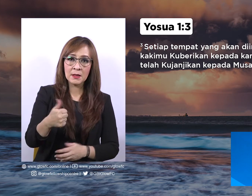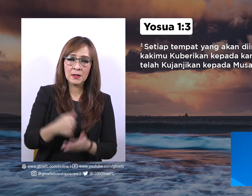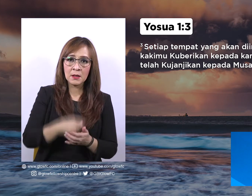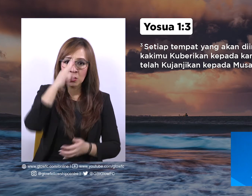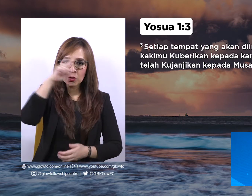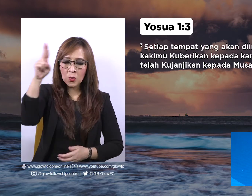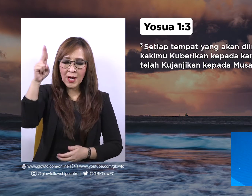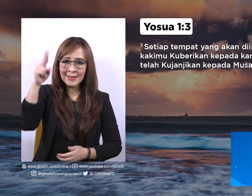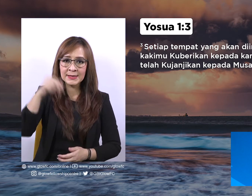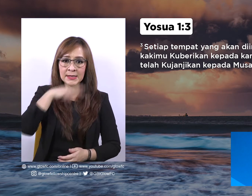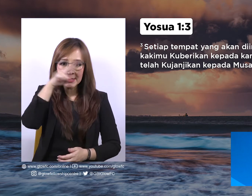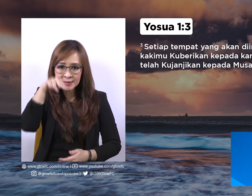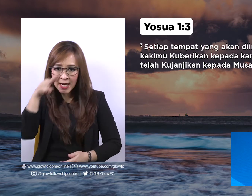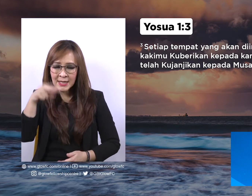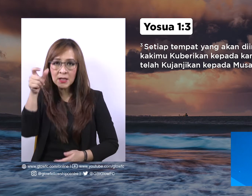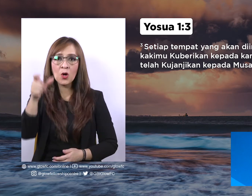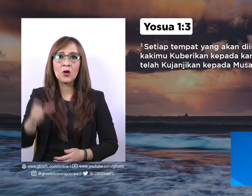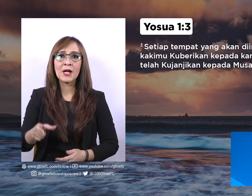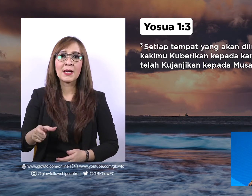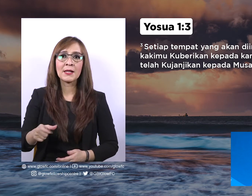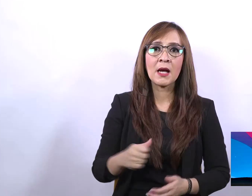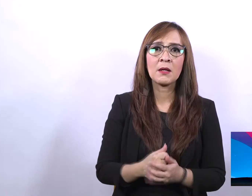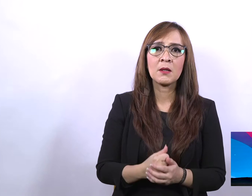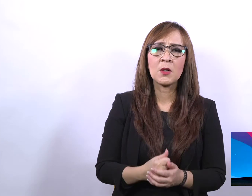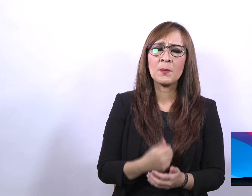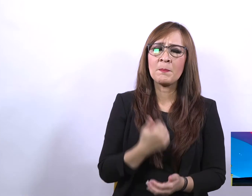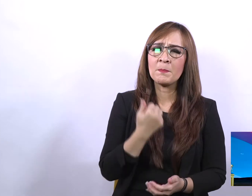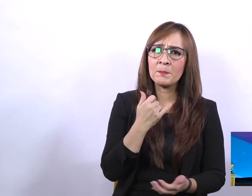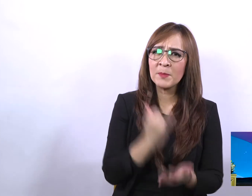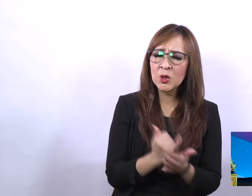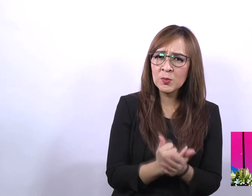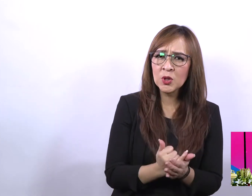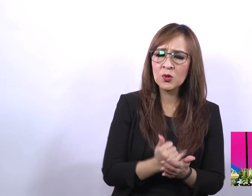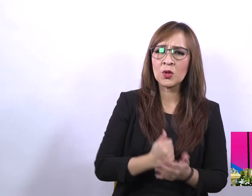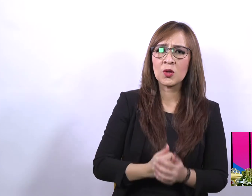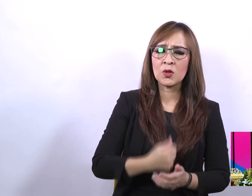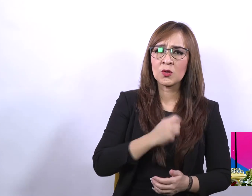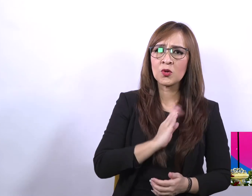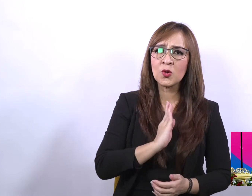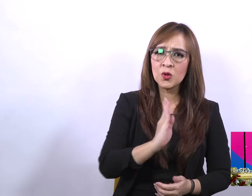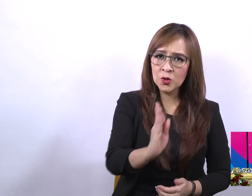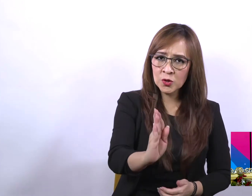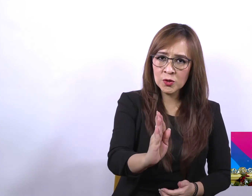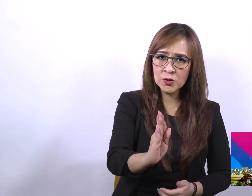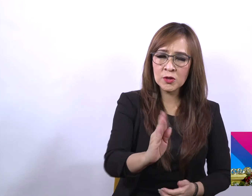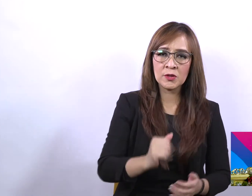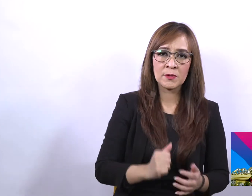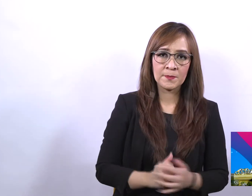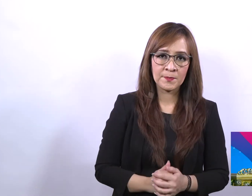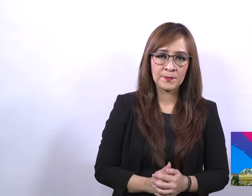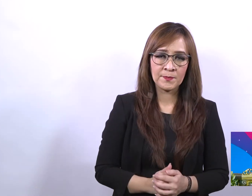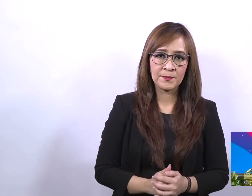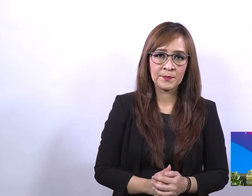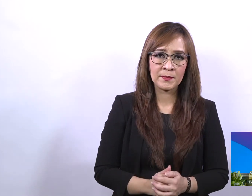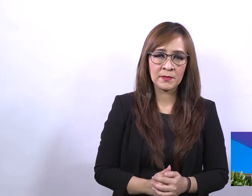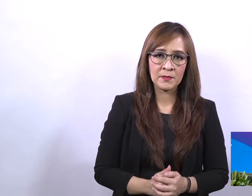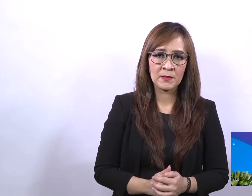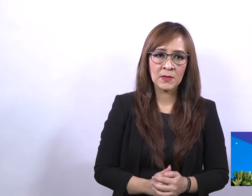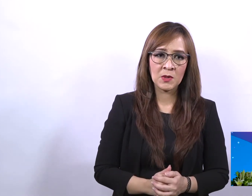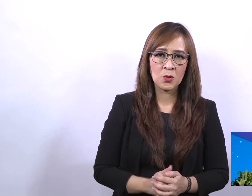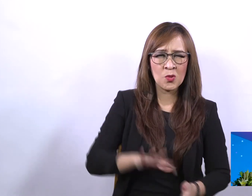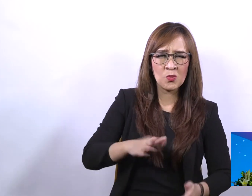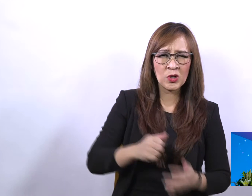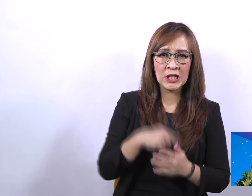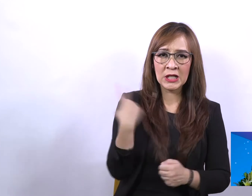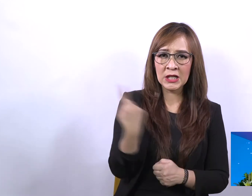cari orang yang sungguh-sungguh Tuhan cari orang yang serius dengan Tuhan Hai yang bilang sama saya banyak kekurangan pendeta Asia banyak kelemahan